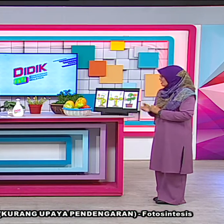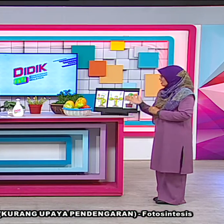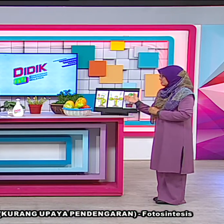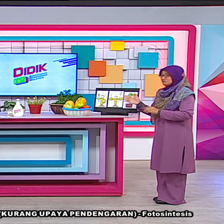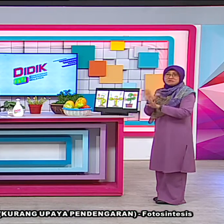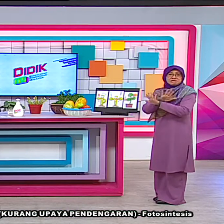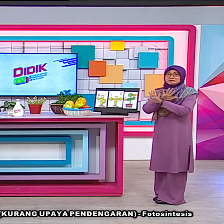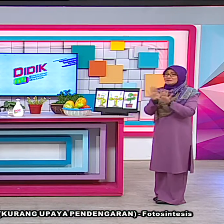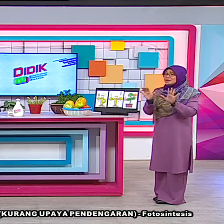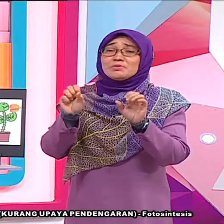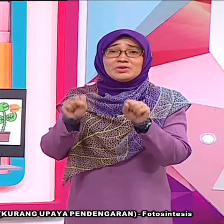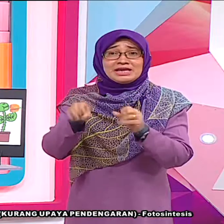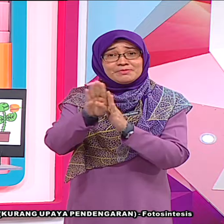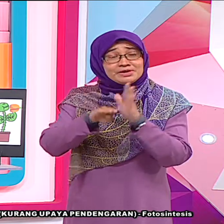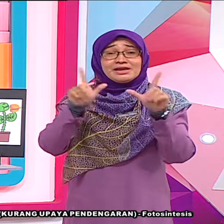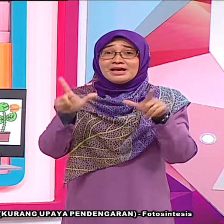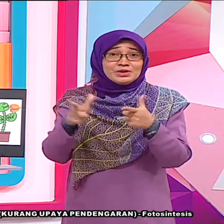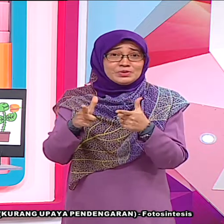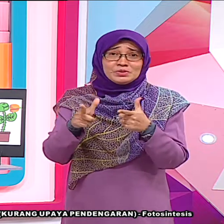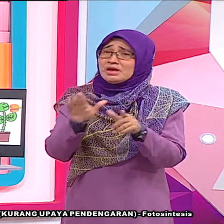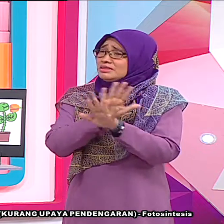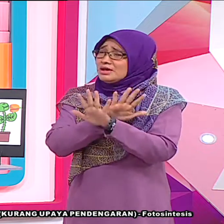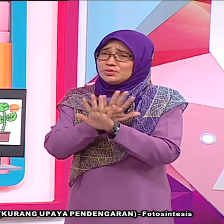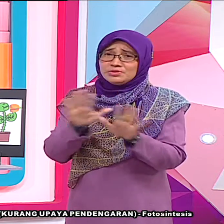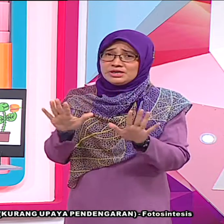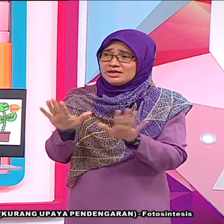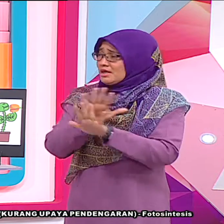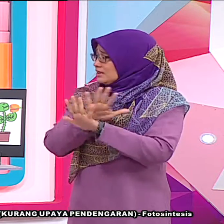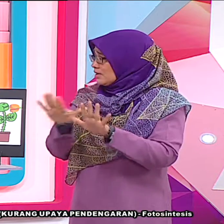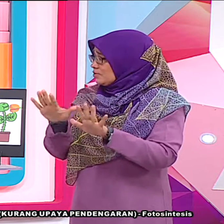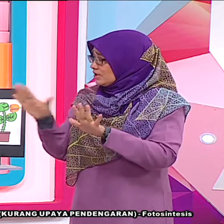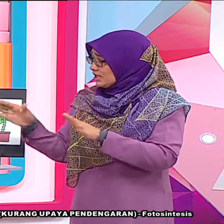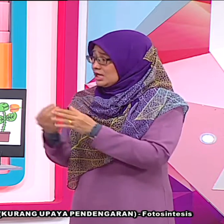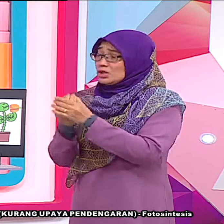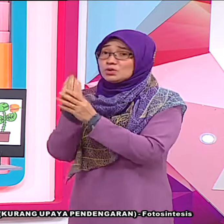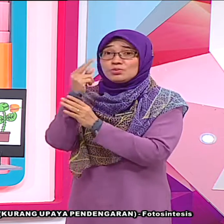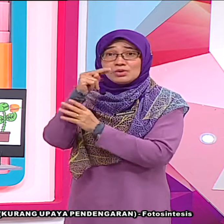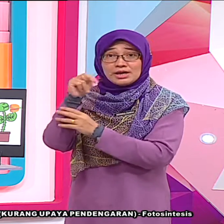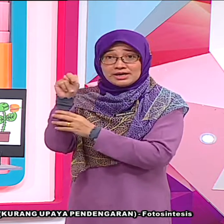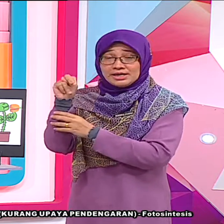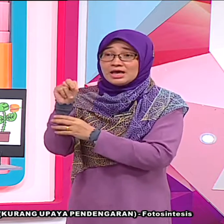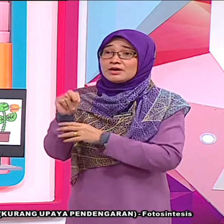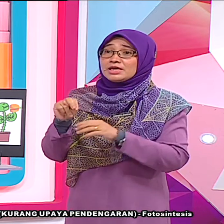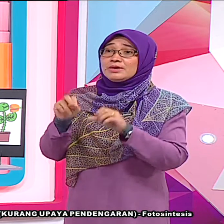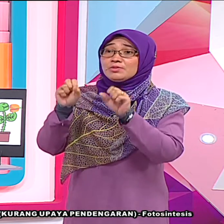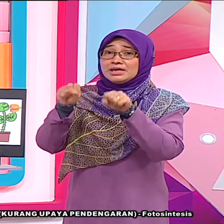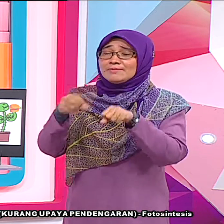ini tidak boleh berlaku tak mungkin tak mungkin tumbuhan Oke boleh